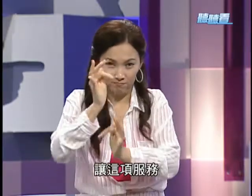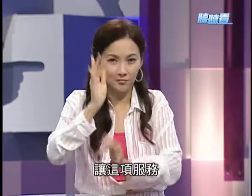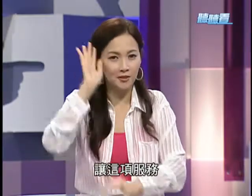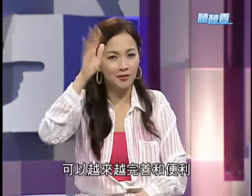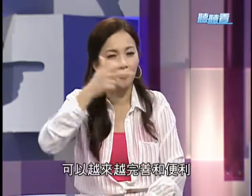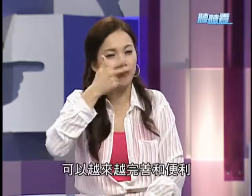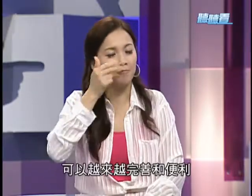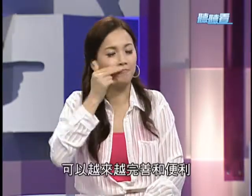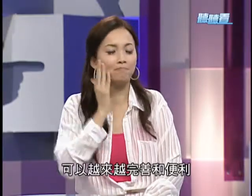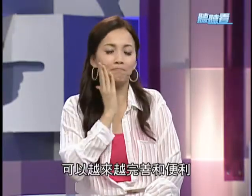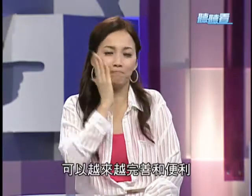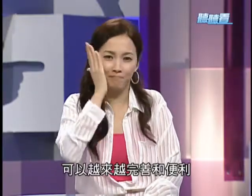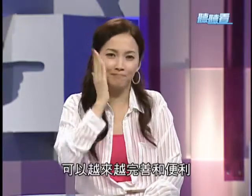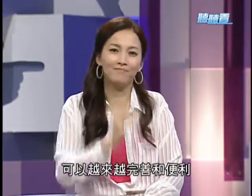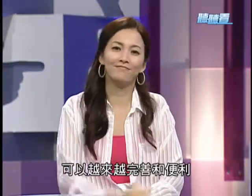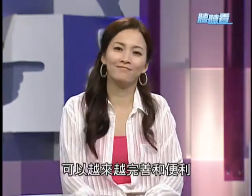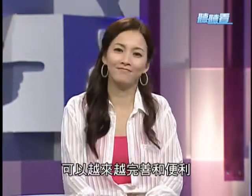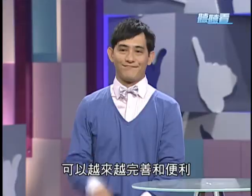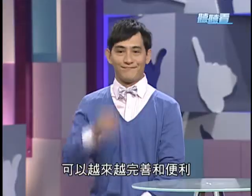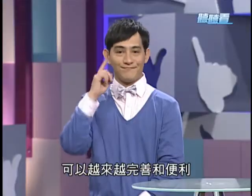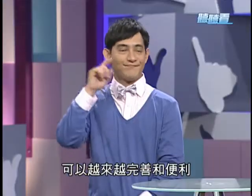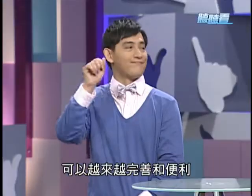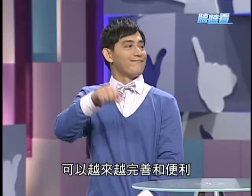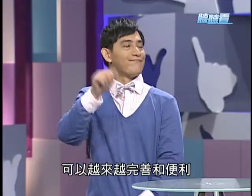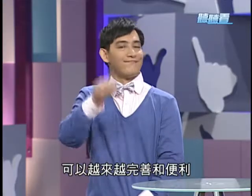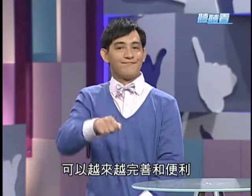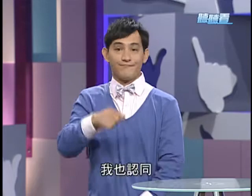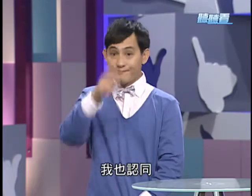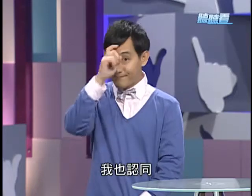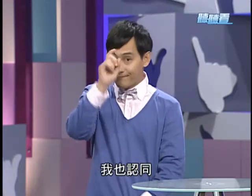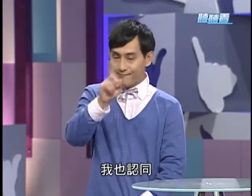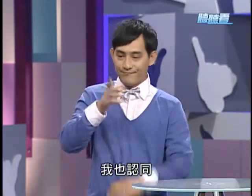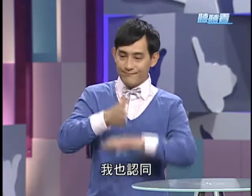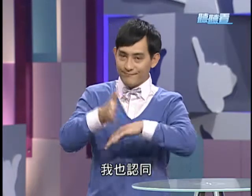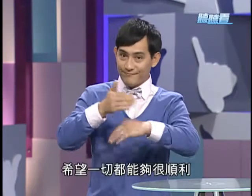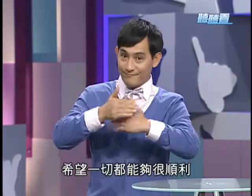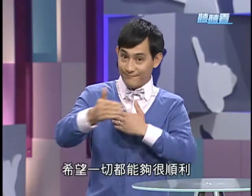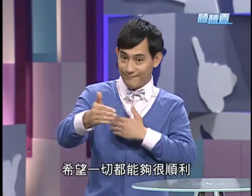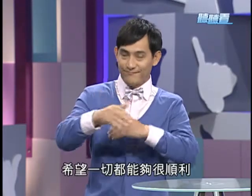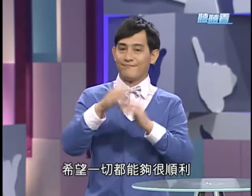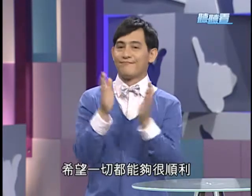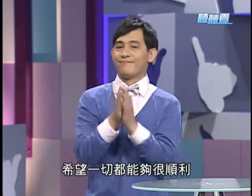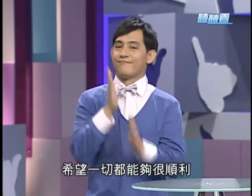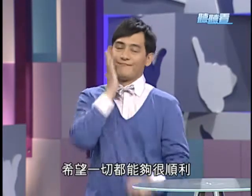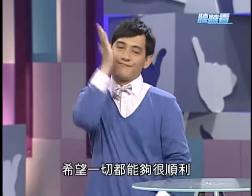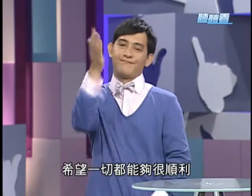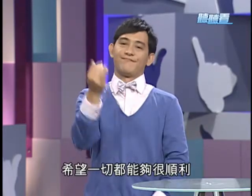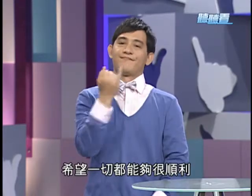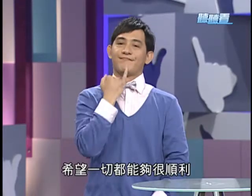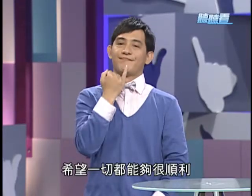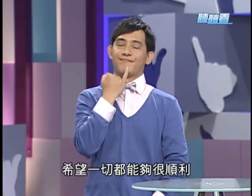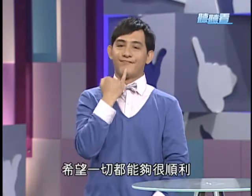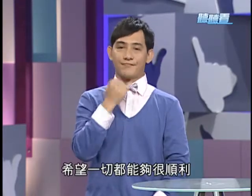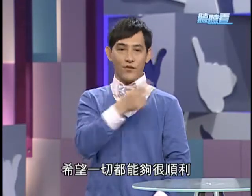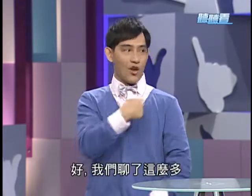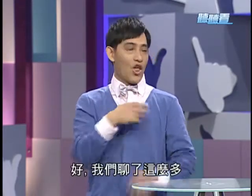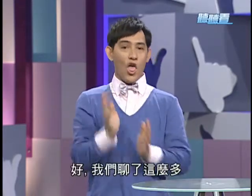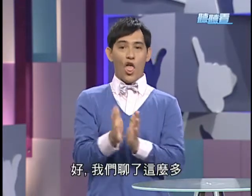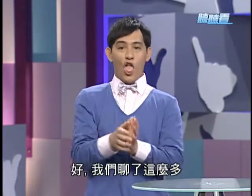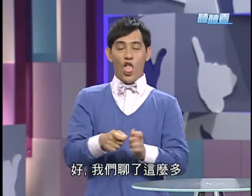可以越来越完善和便利。 嗯，我也认同，希望一切都能够很顺利。好，我们聊了这么